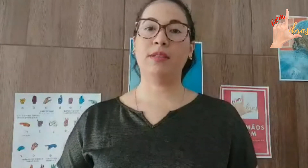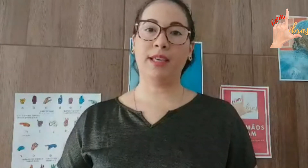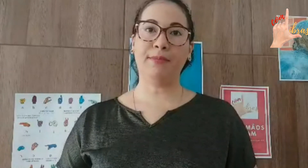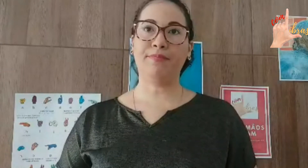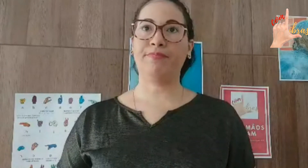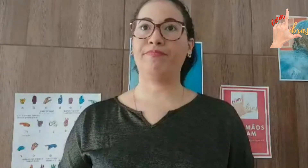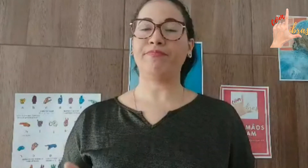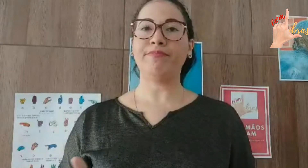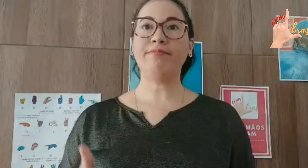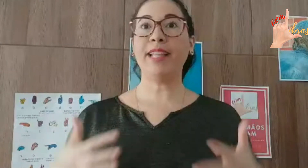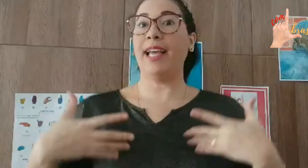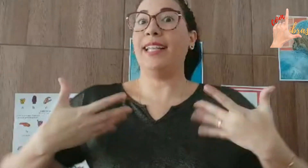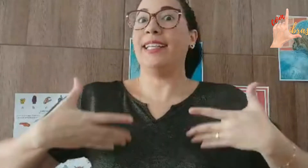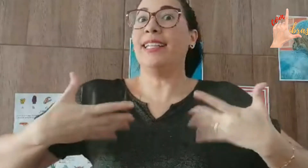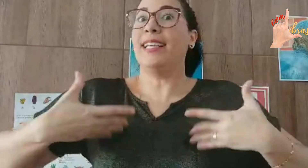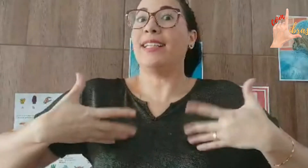quê? Alegria,